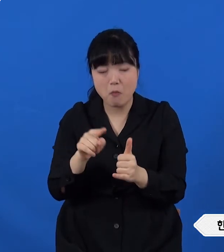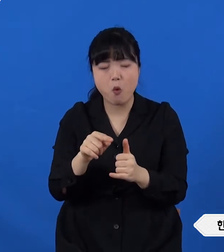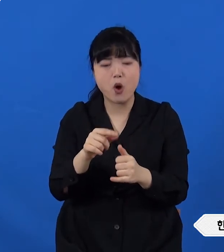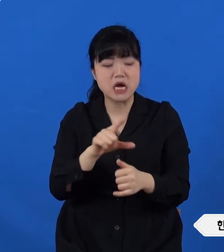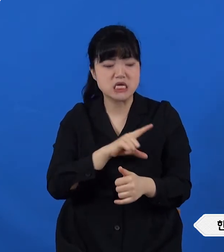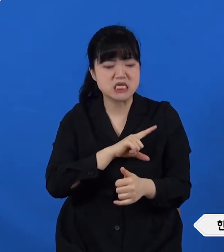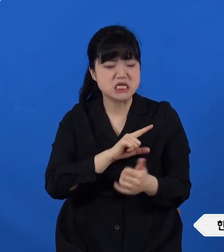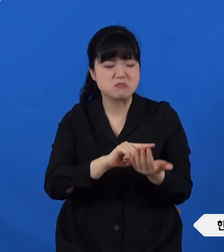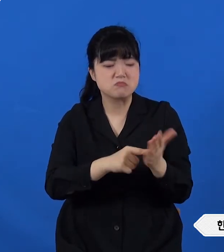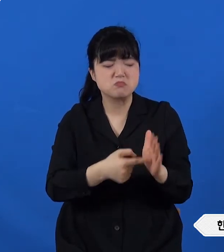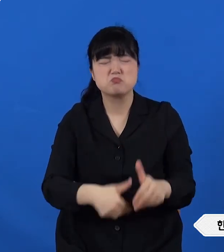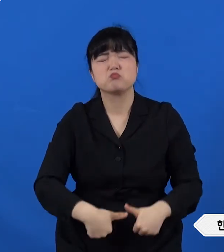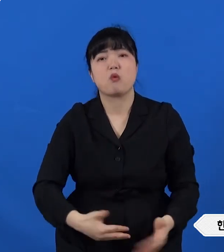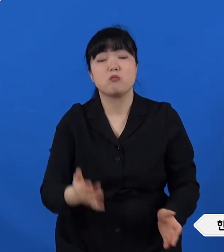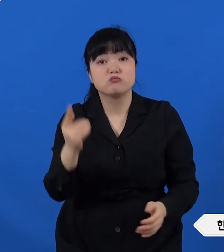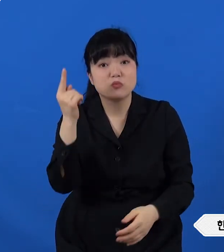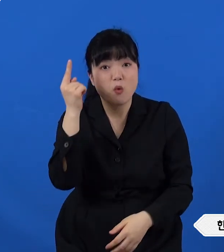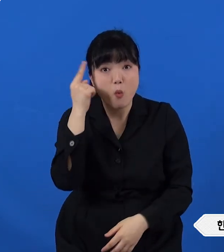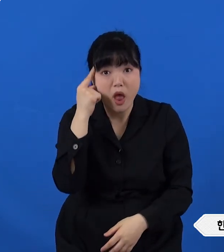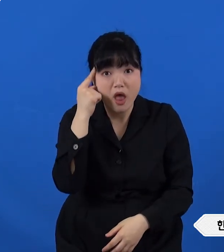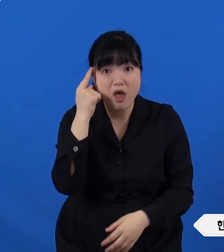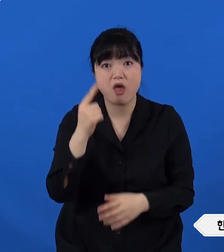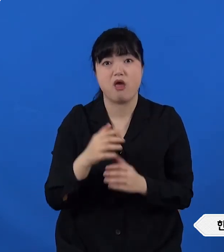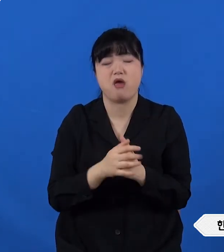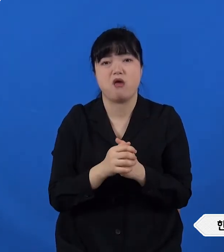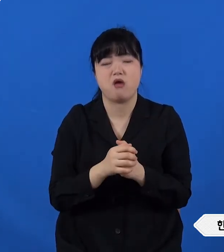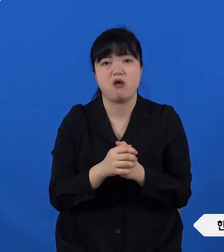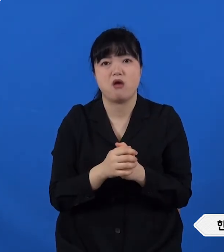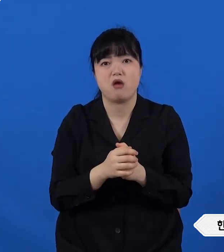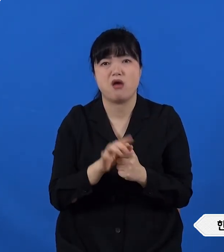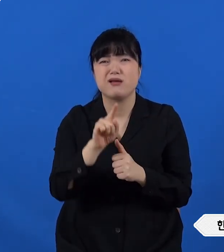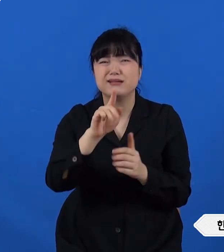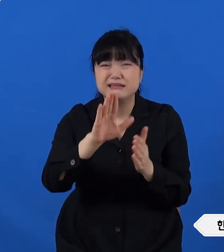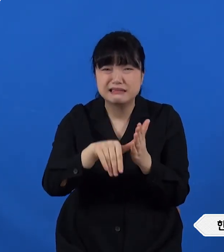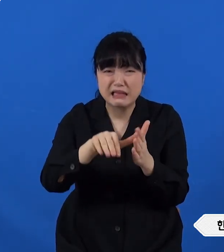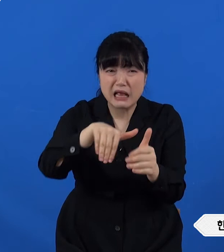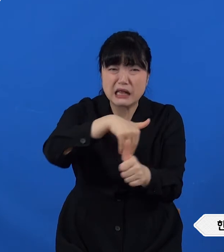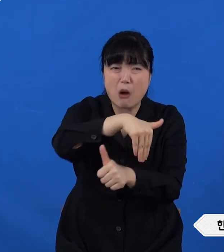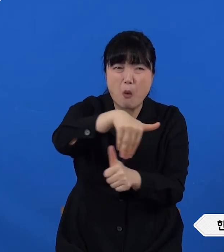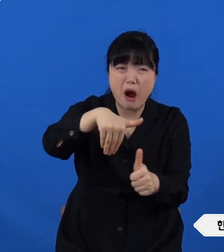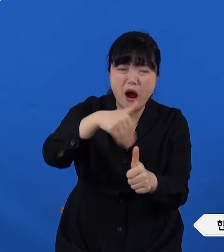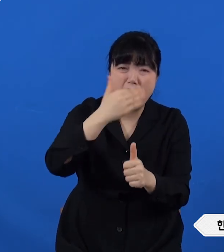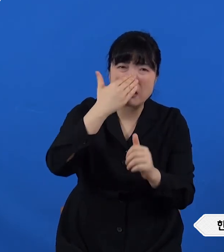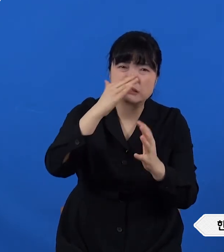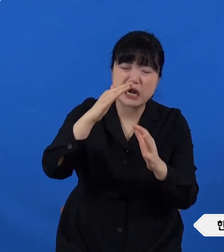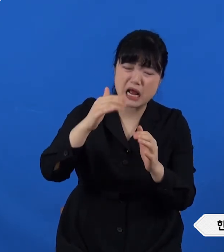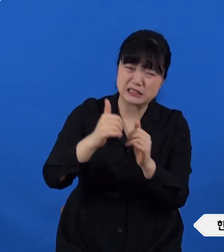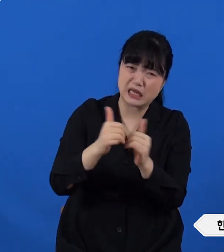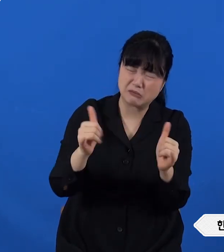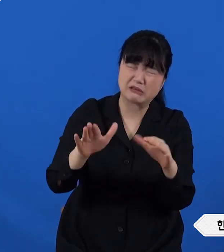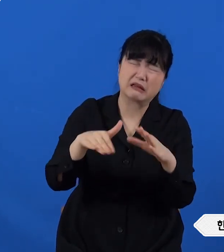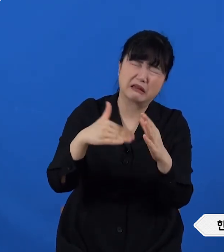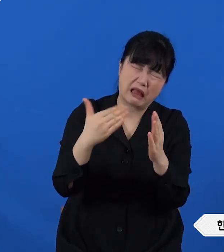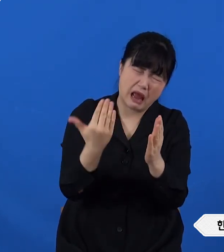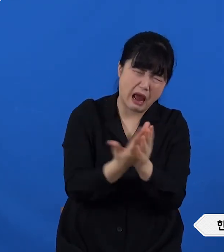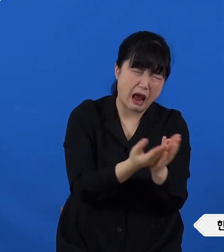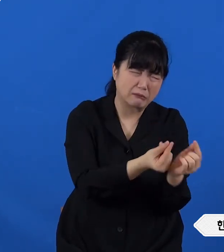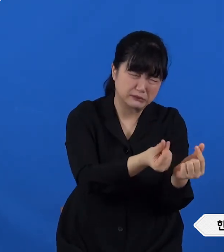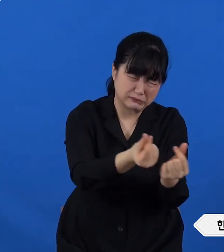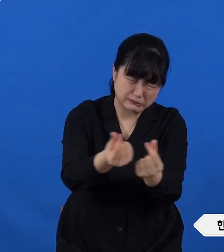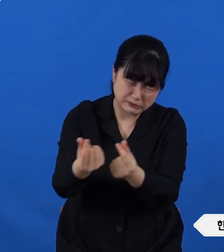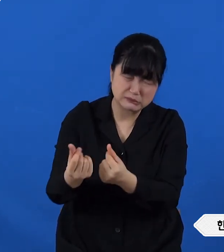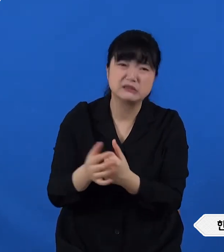이름을 밝힐 필요가 없었기 때문입니다. 왜냐하면 그 당시에 이스라엘 사람들이 다 비슷하게